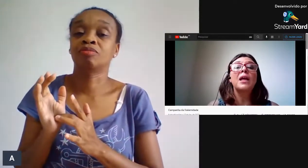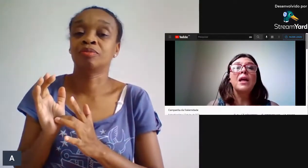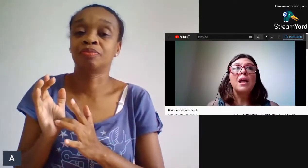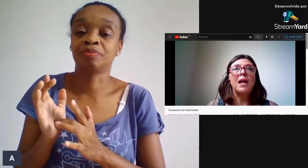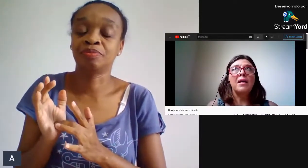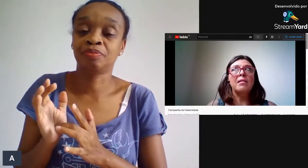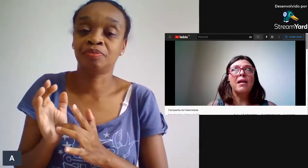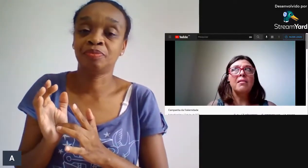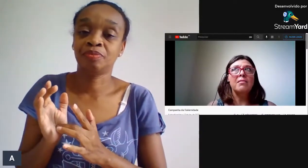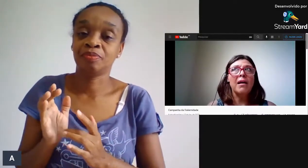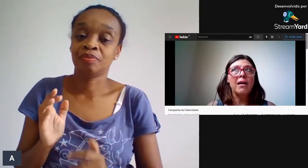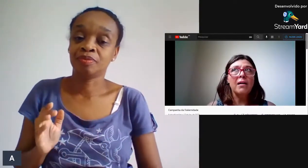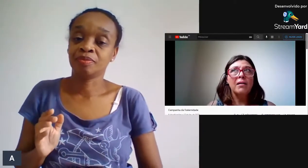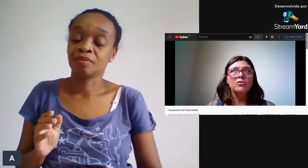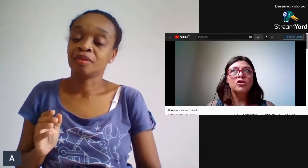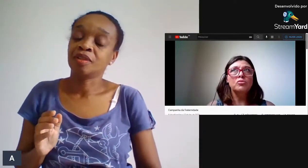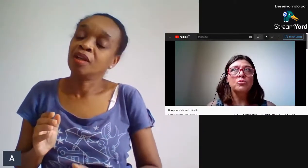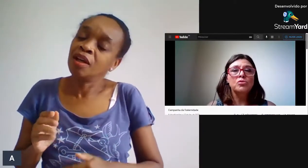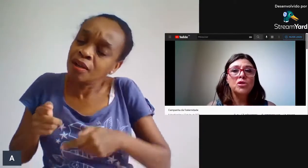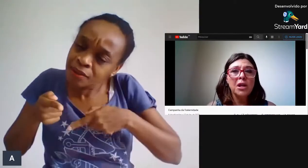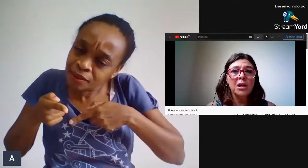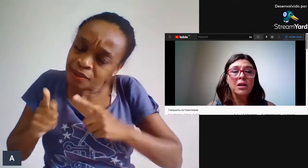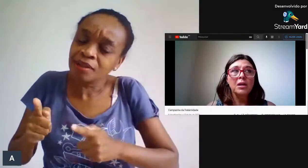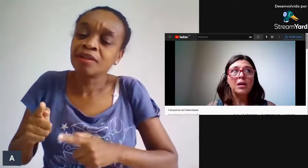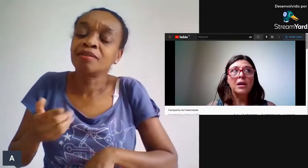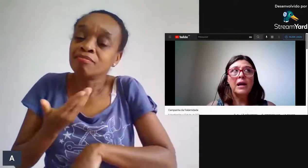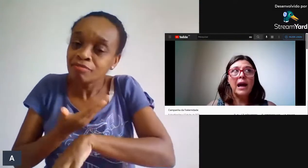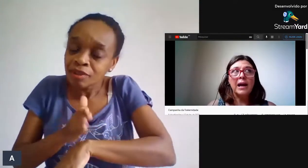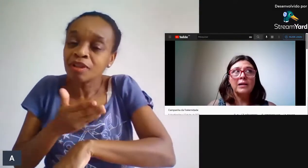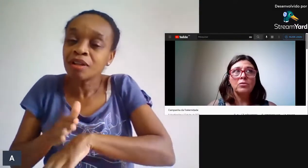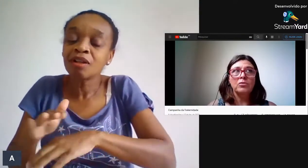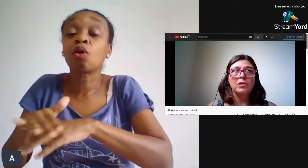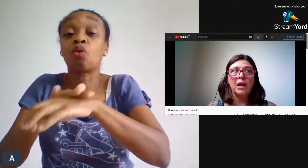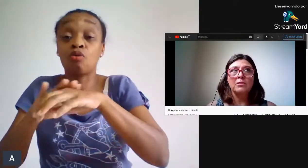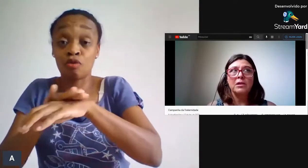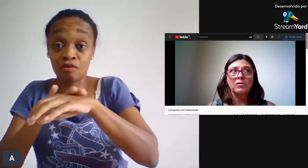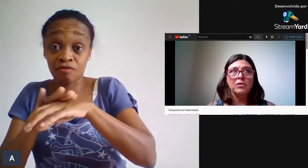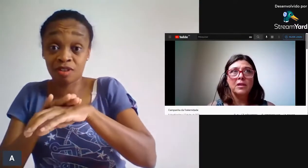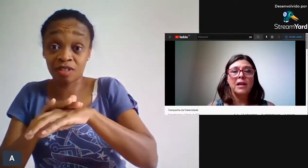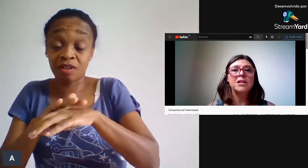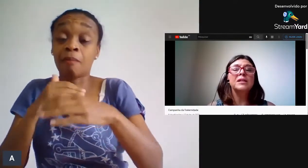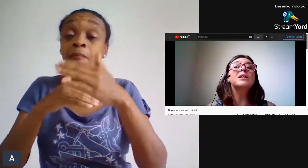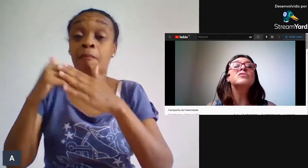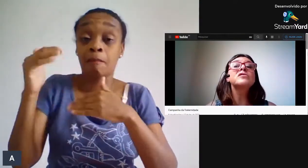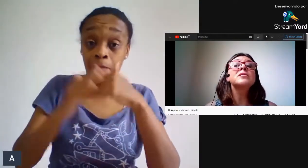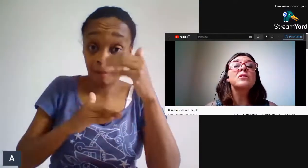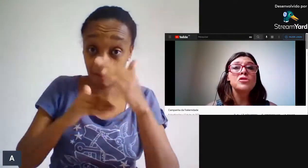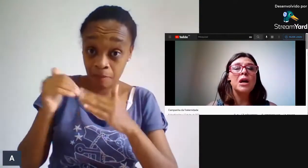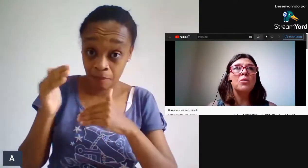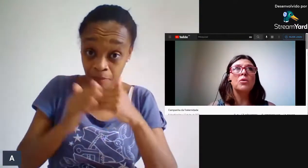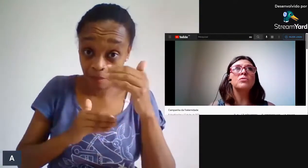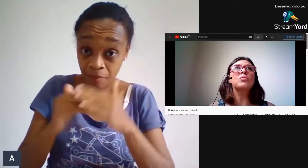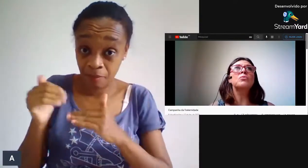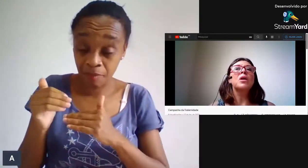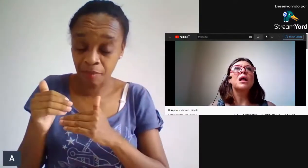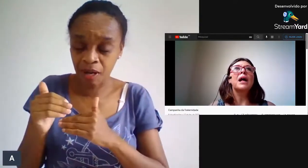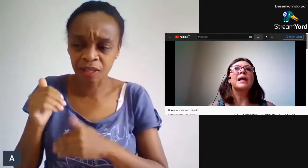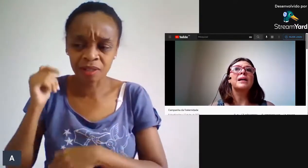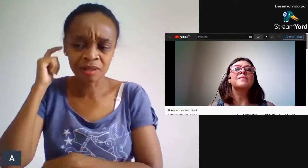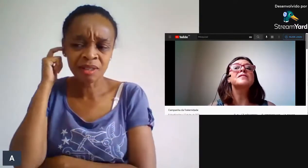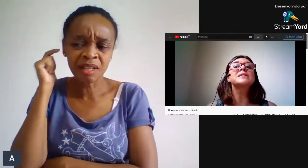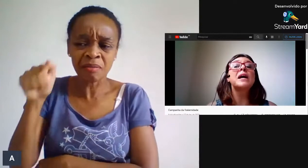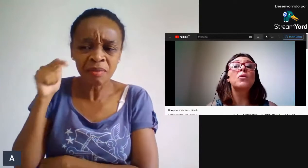isso, né? É tentar discutir atos dentro da sociedade que não estão de acordo